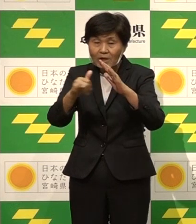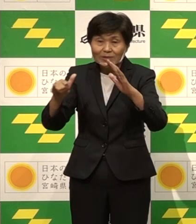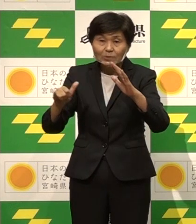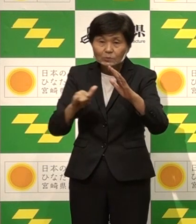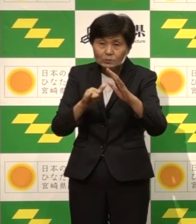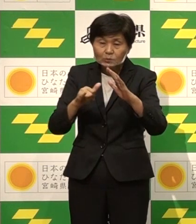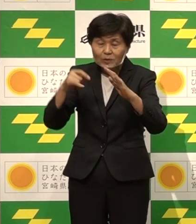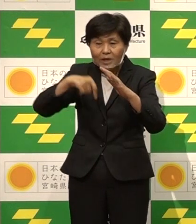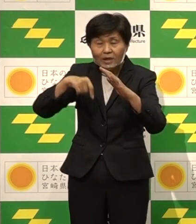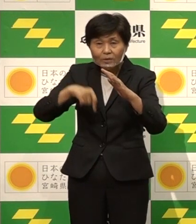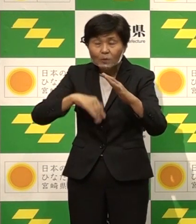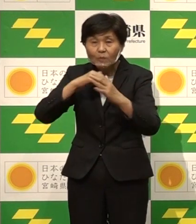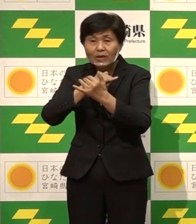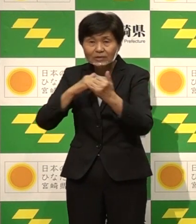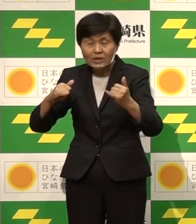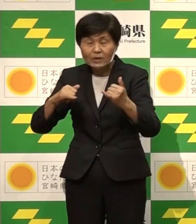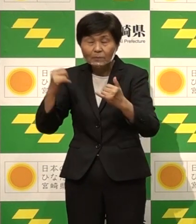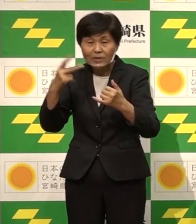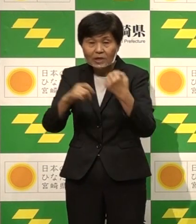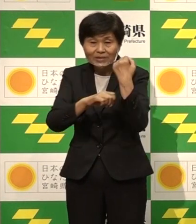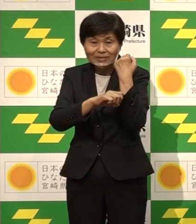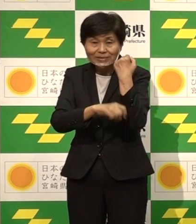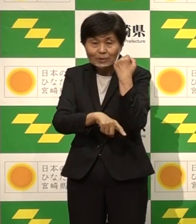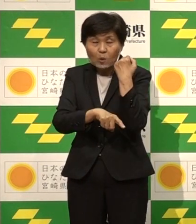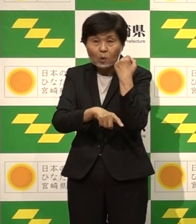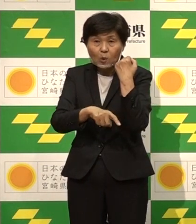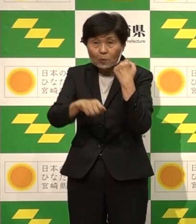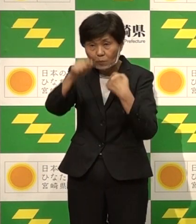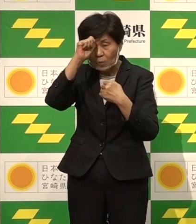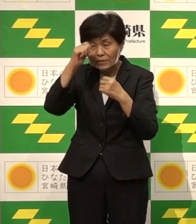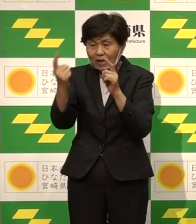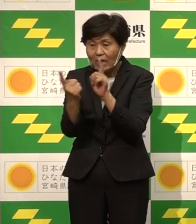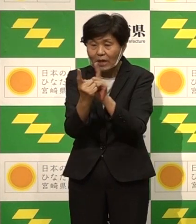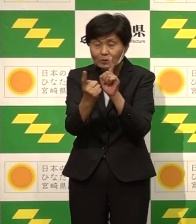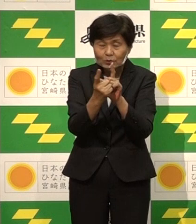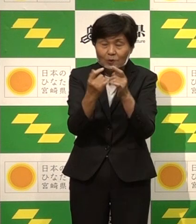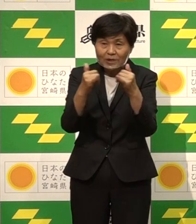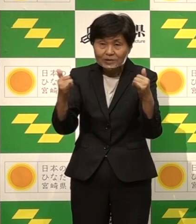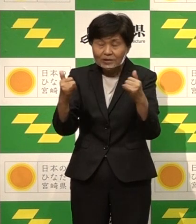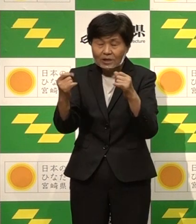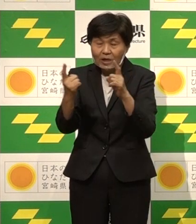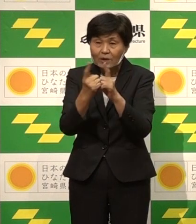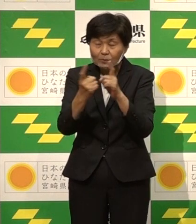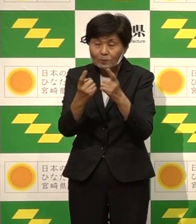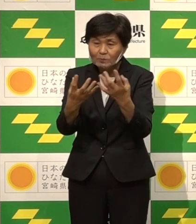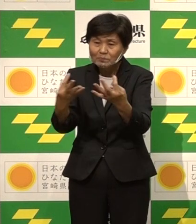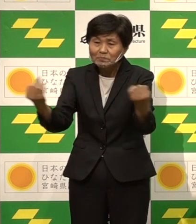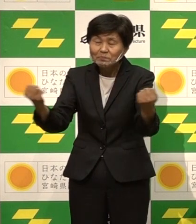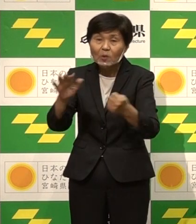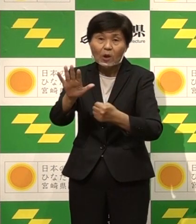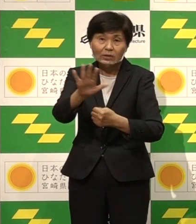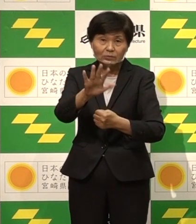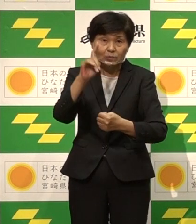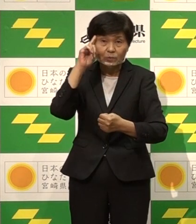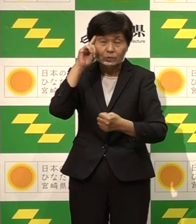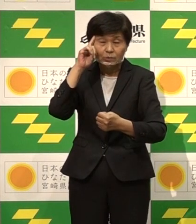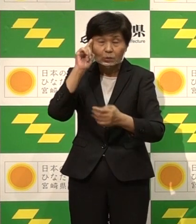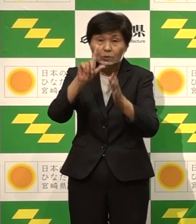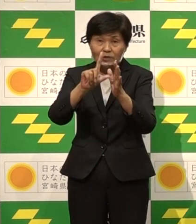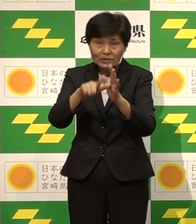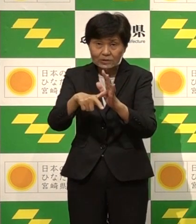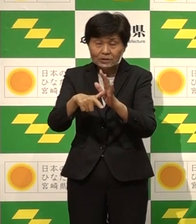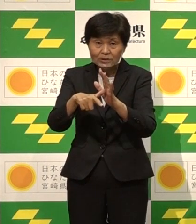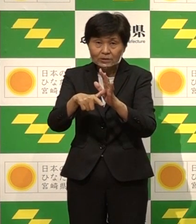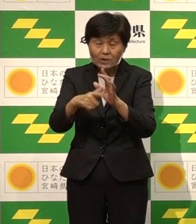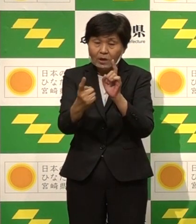齢の方、もしくは基礎疾患を持たれた方と会われる場面が多いと思います。ぜひそういうリスク